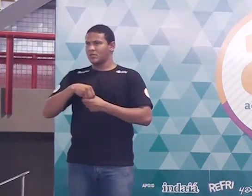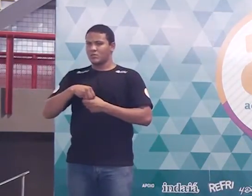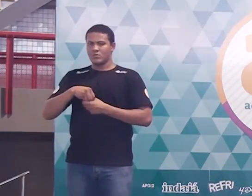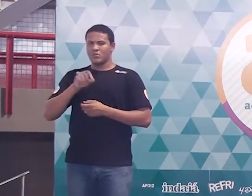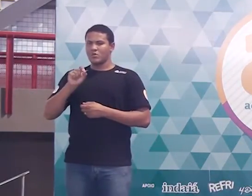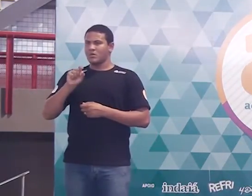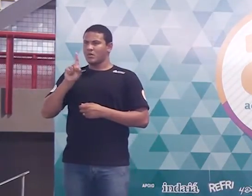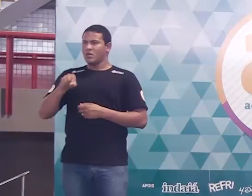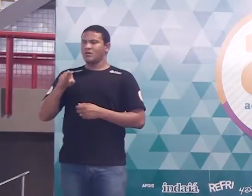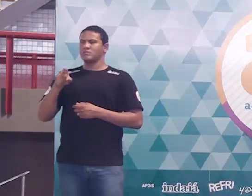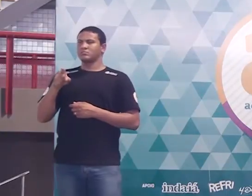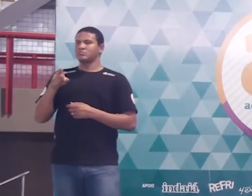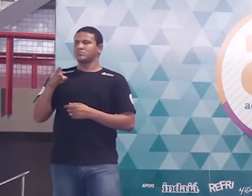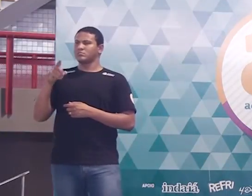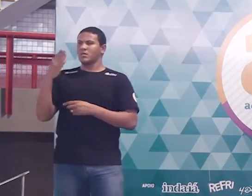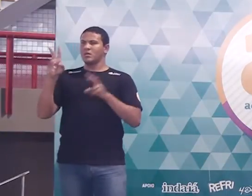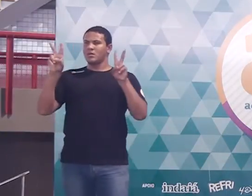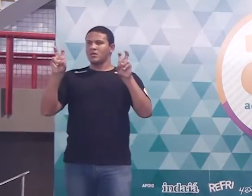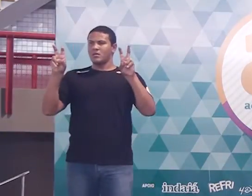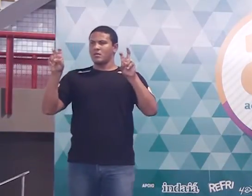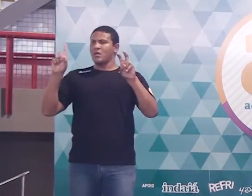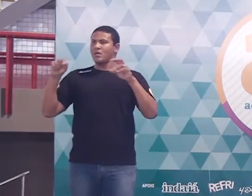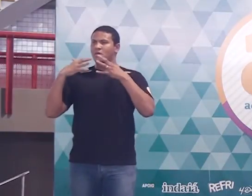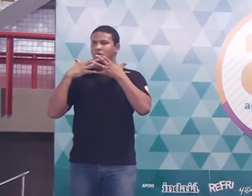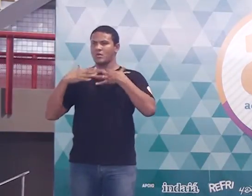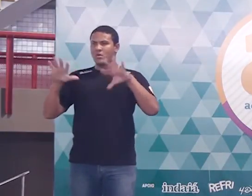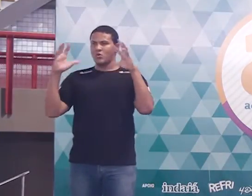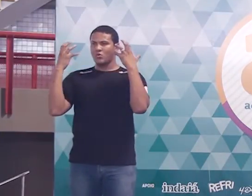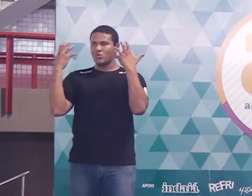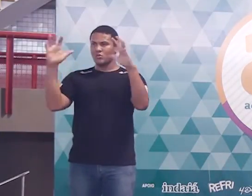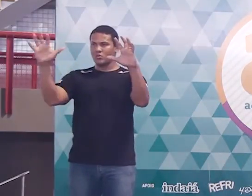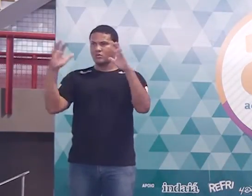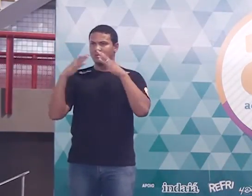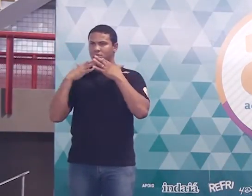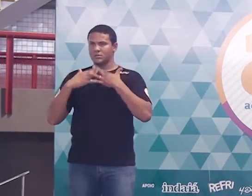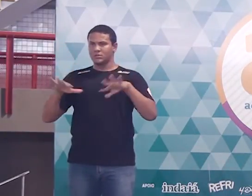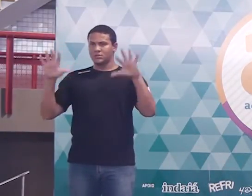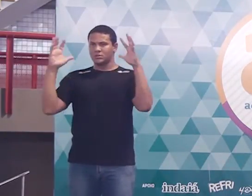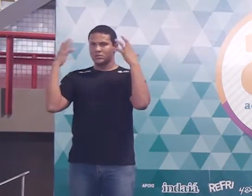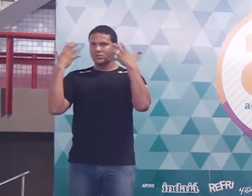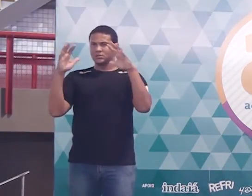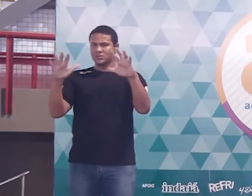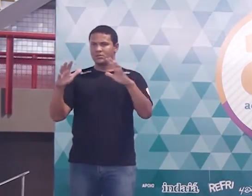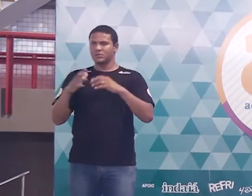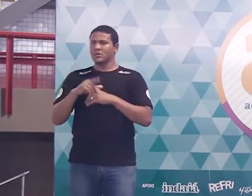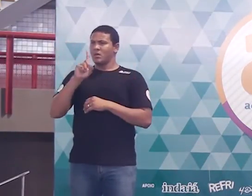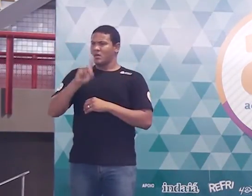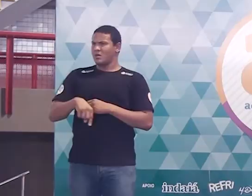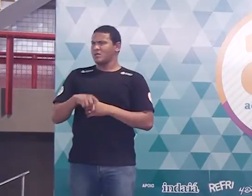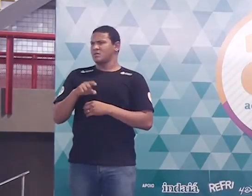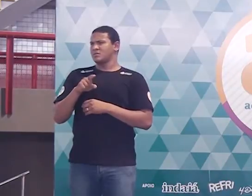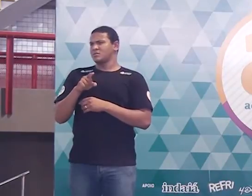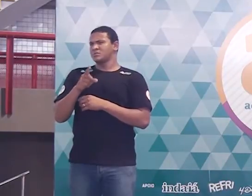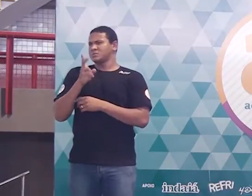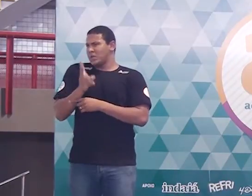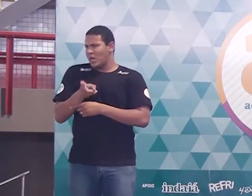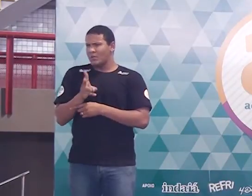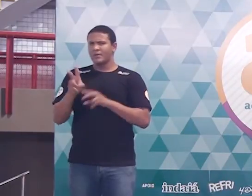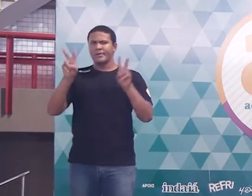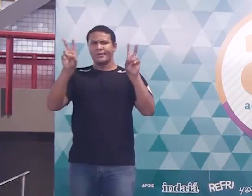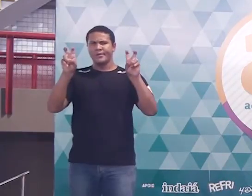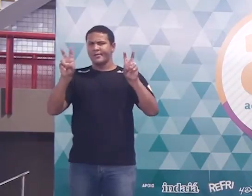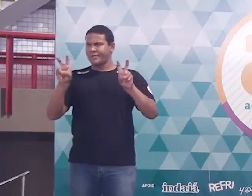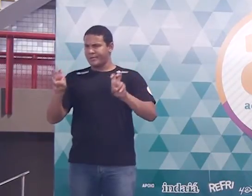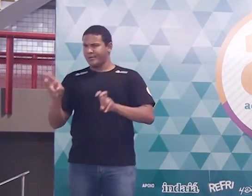vamos trabalhar com o assunto de Ecologia. Temas, questões que sempre já foram